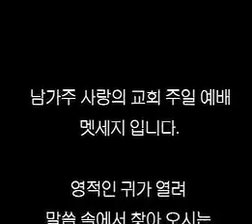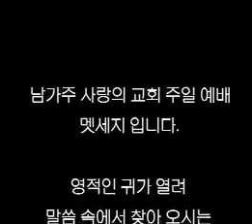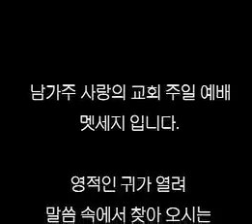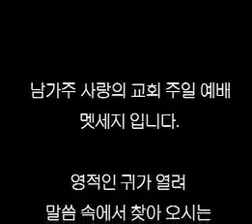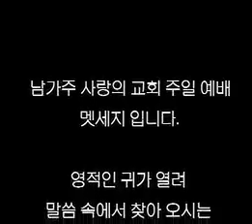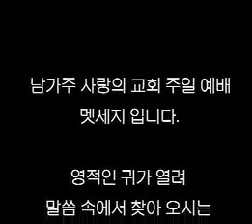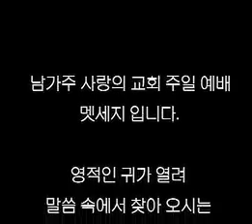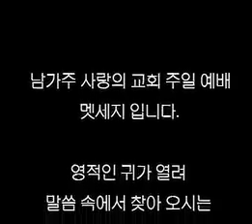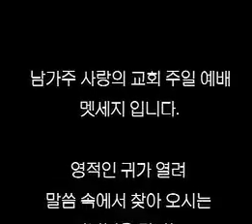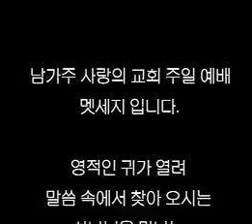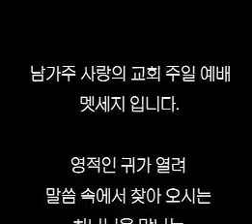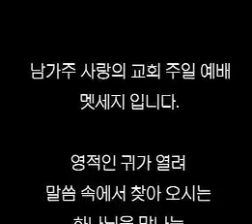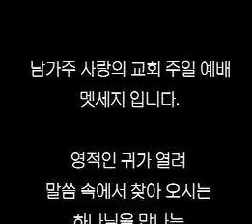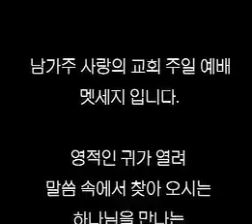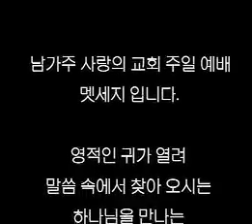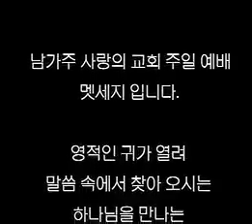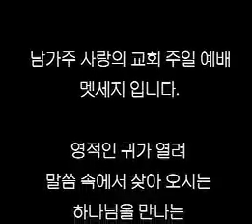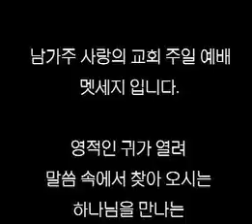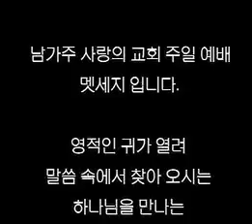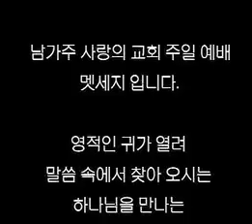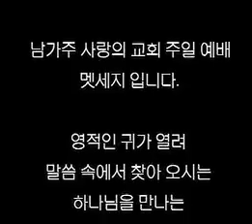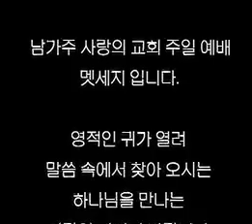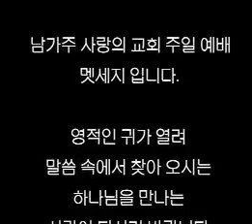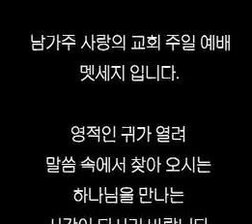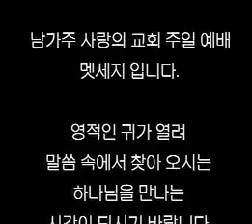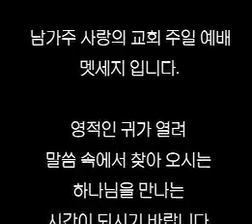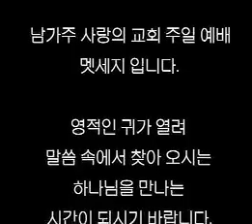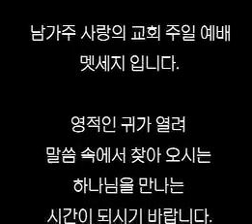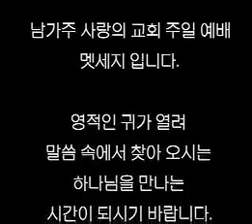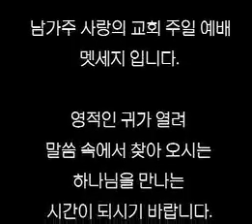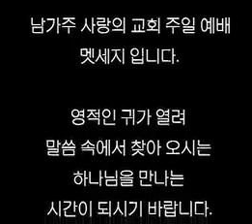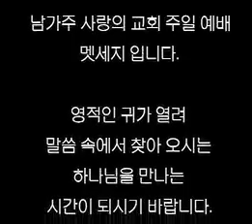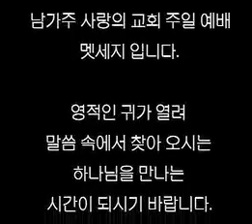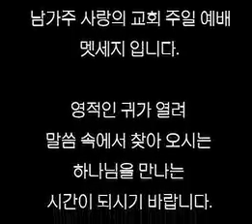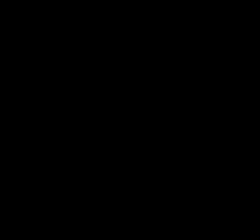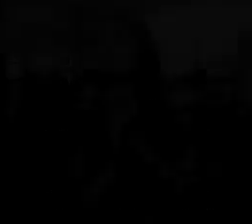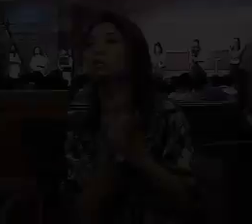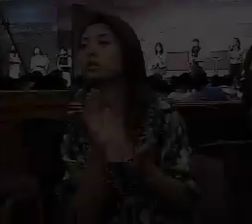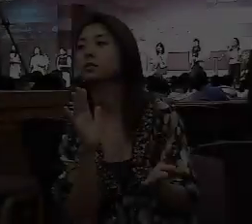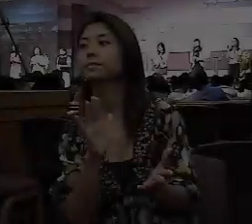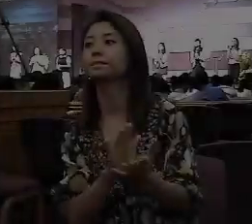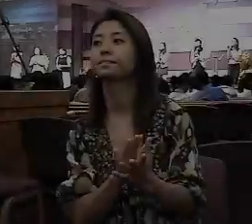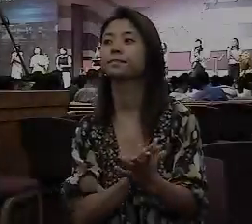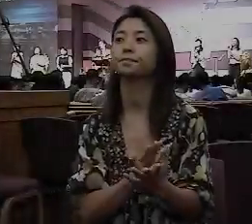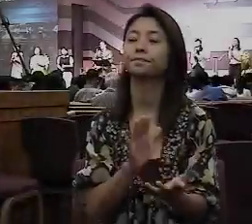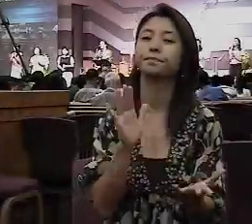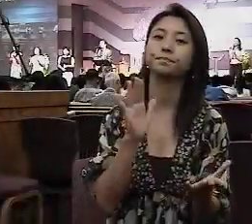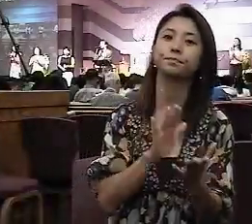속에서 찾아오시는 하나님을 만나는 시간이 되시기 바랍니다.